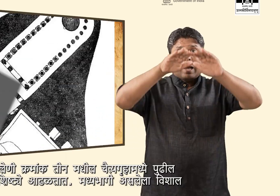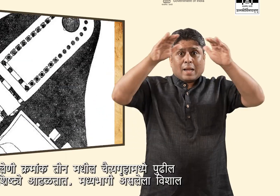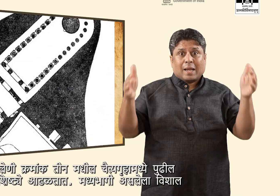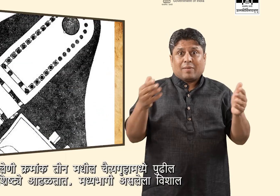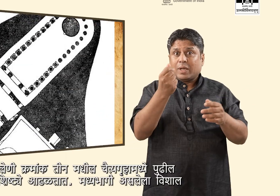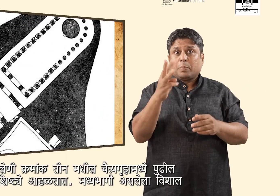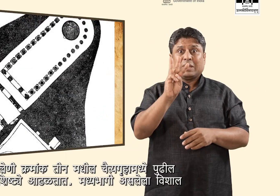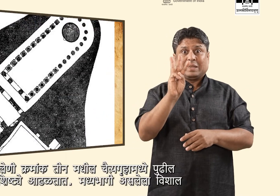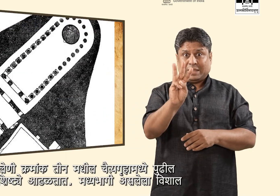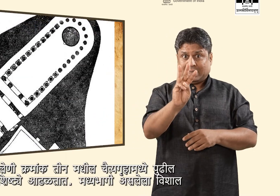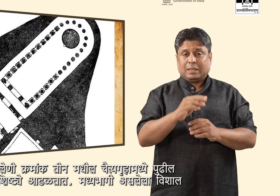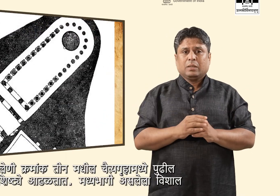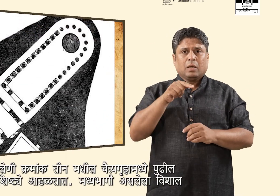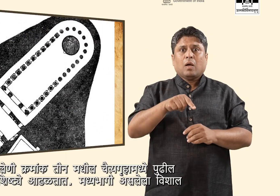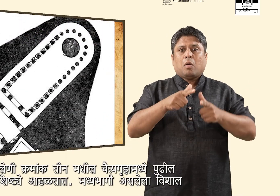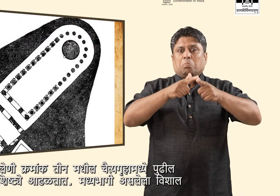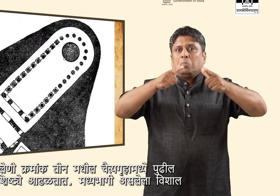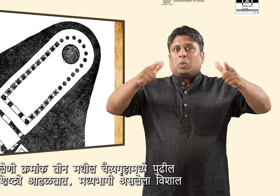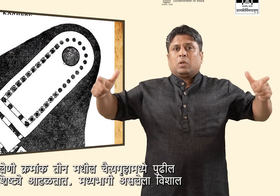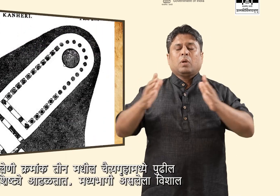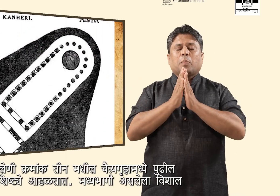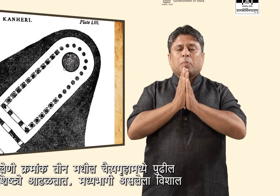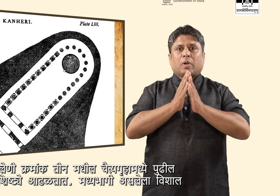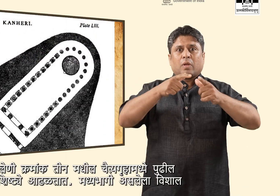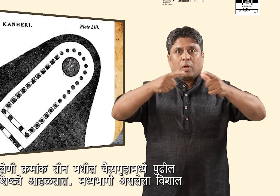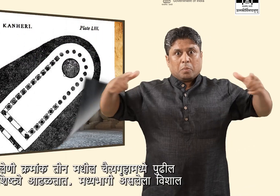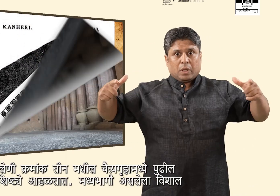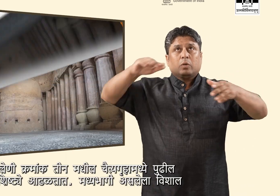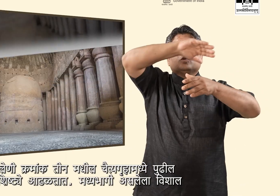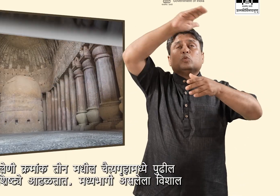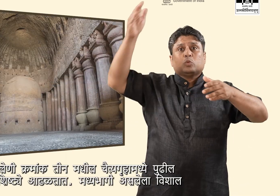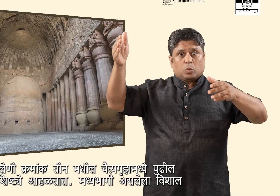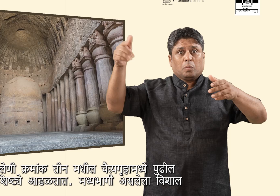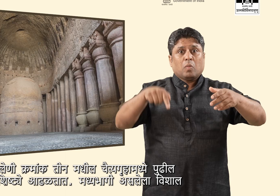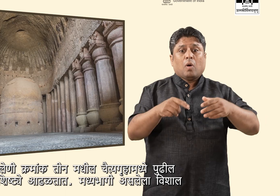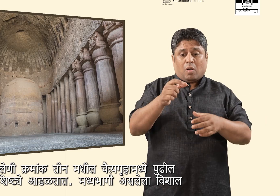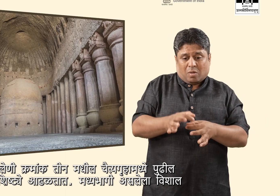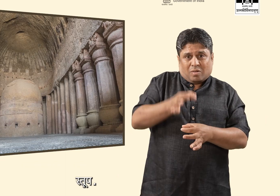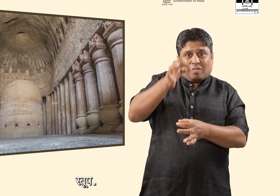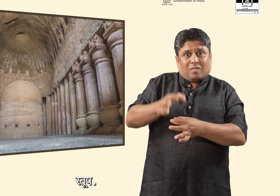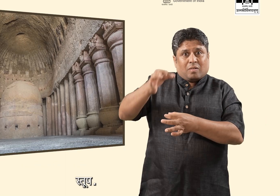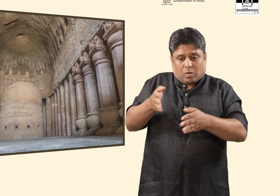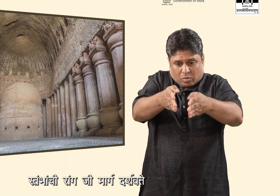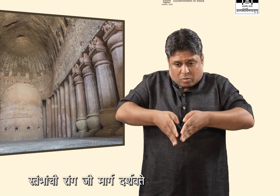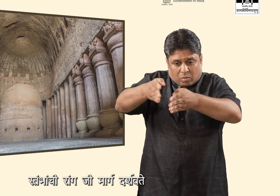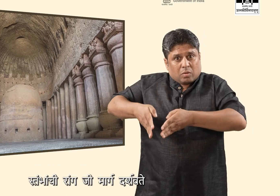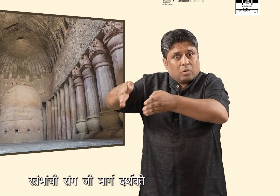लेणी क्रमांक 3 मधील चैत्यगृहामध्ये पुढील वैशिष्ट्ये आढळतात: मध्यभागी असलेला विशाल स्तूप, स्तंभांची